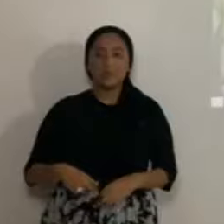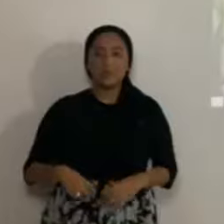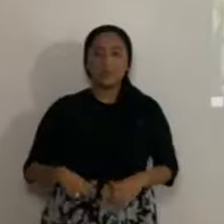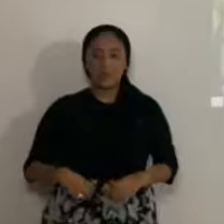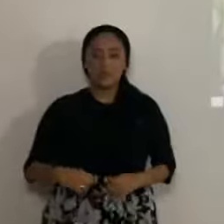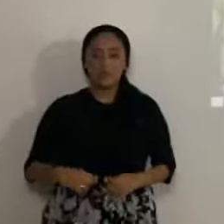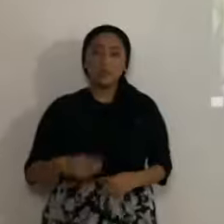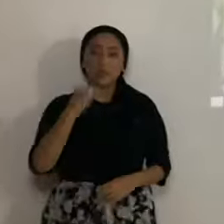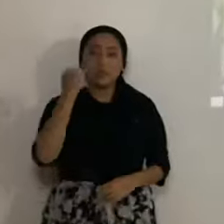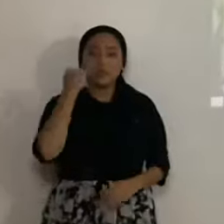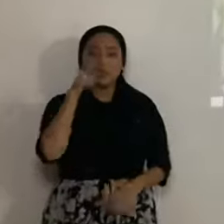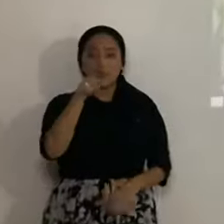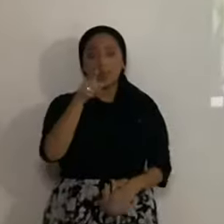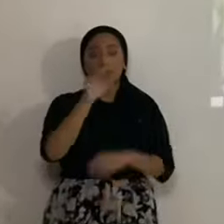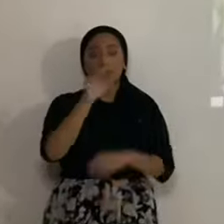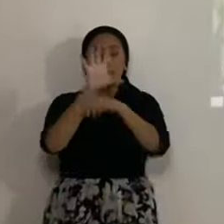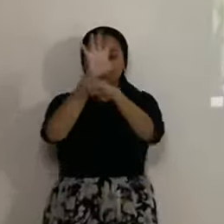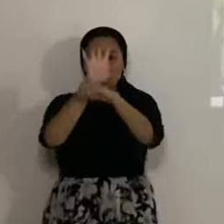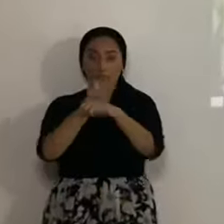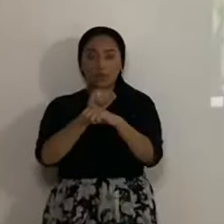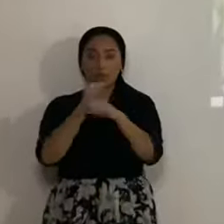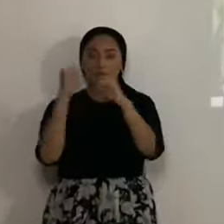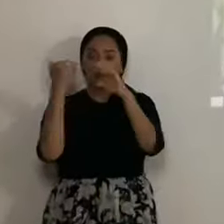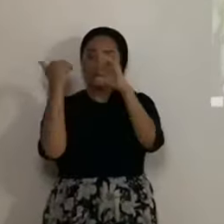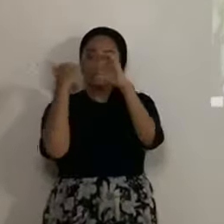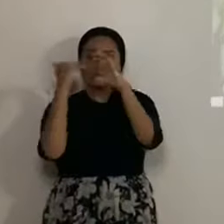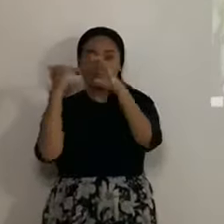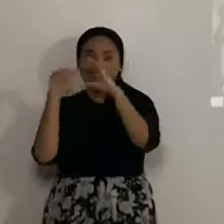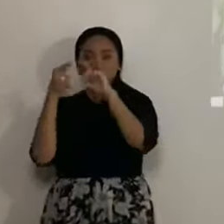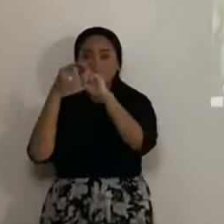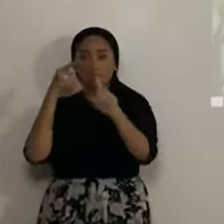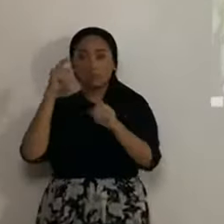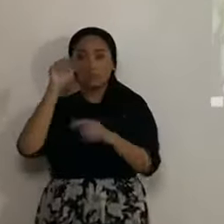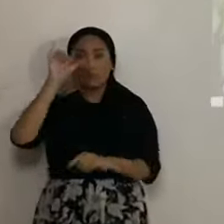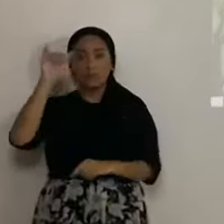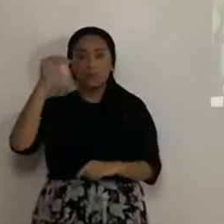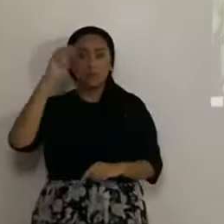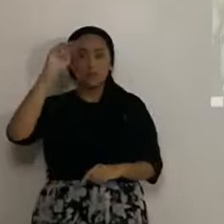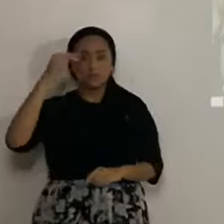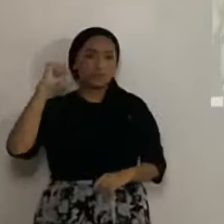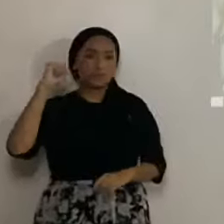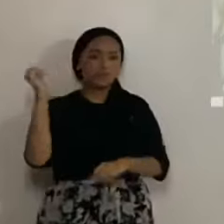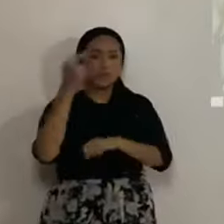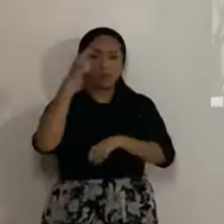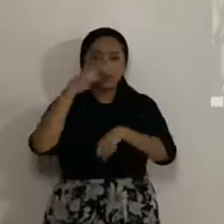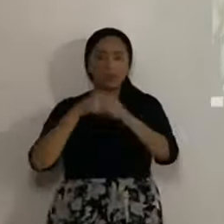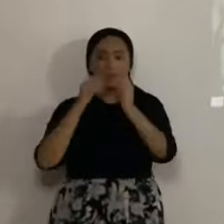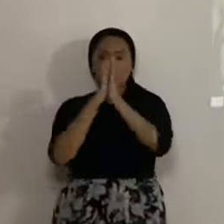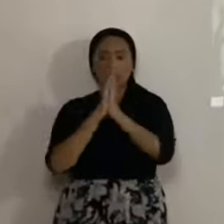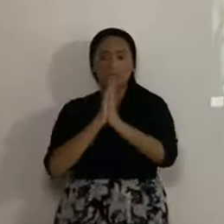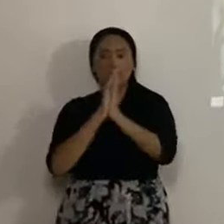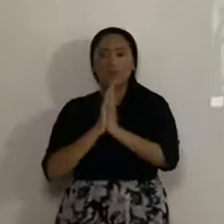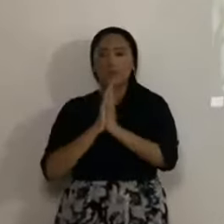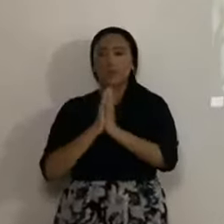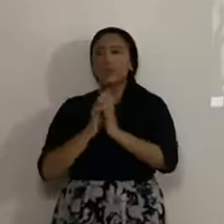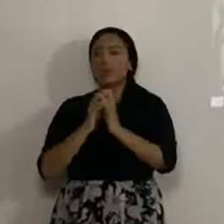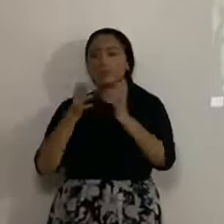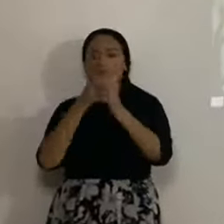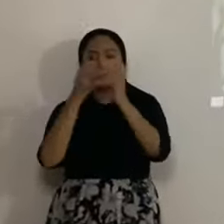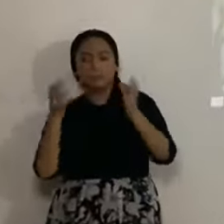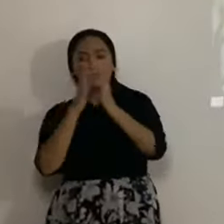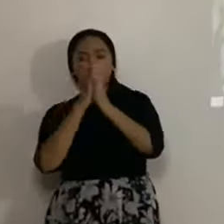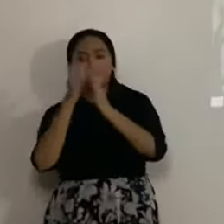y si tú te acostumbras a enviar mensajes de parte de Yahweh todo el tiempo, estás orando, estás clamando, estás gimiendo,